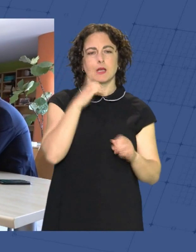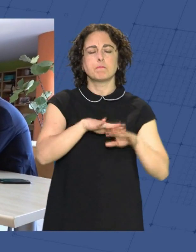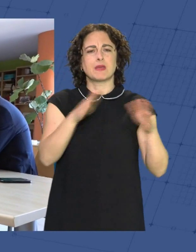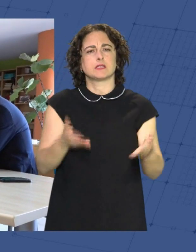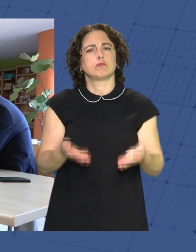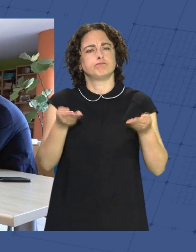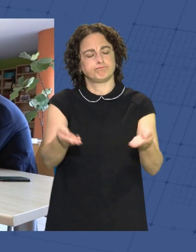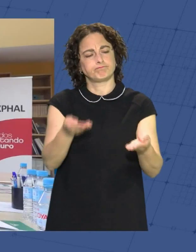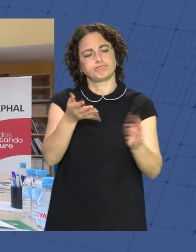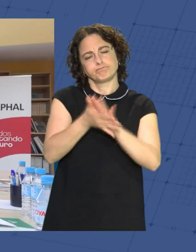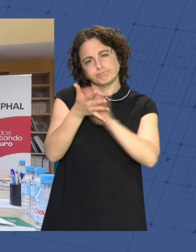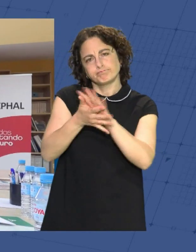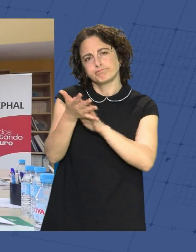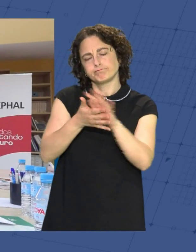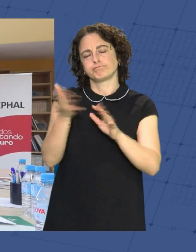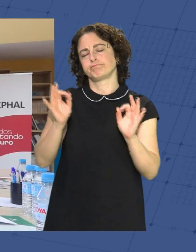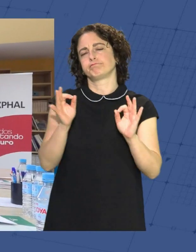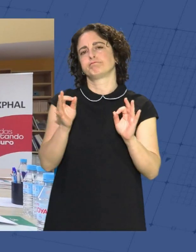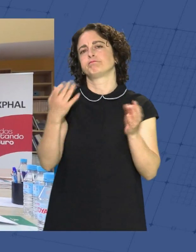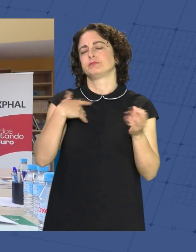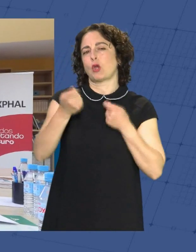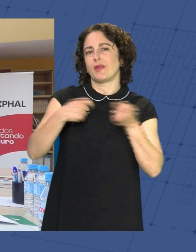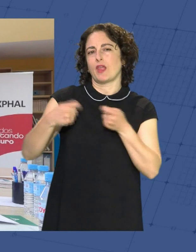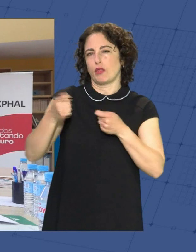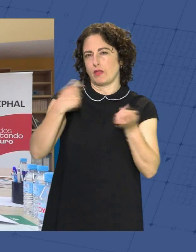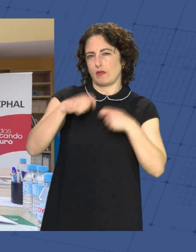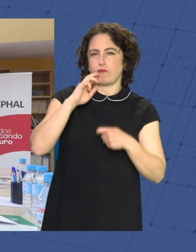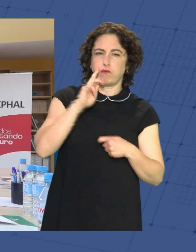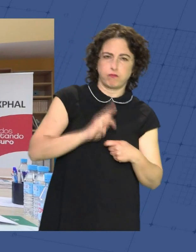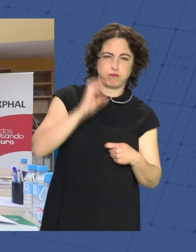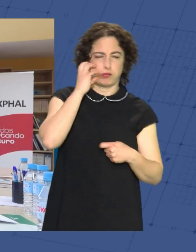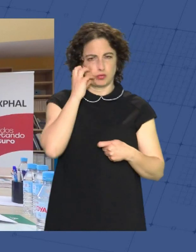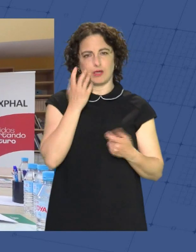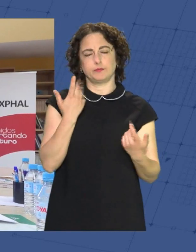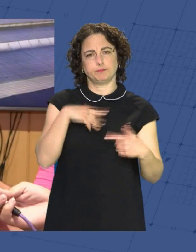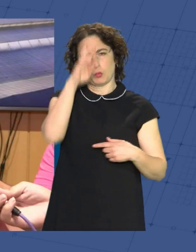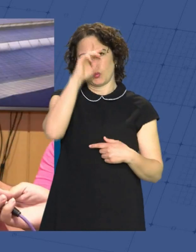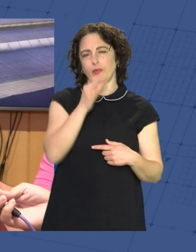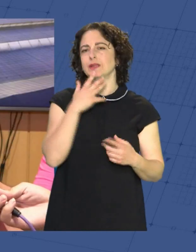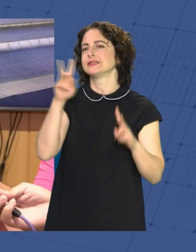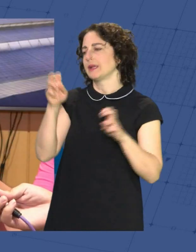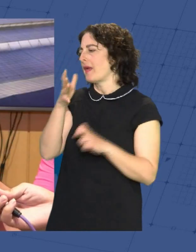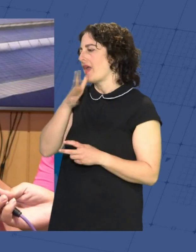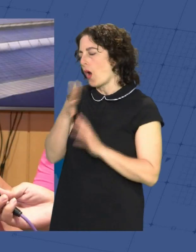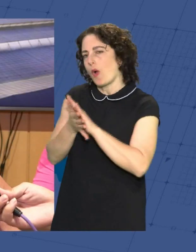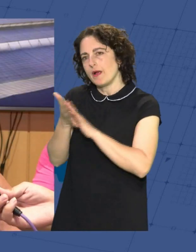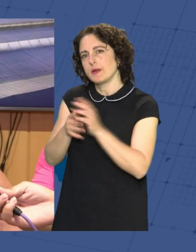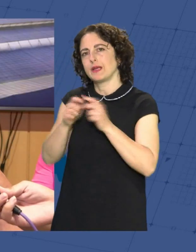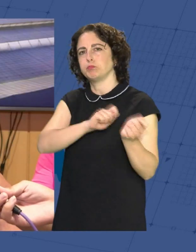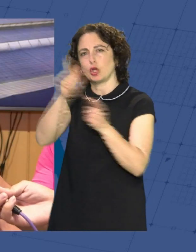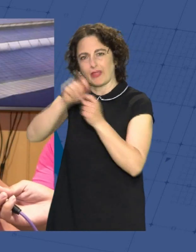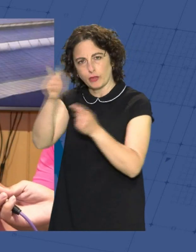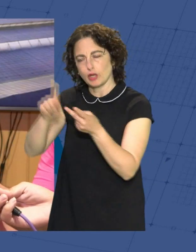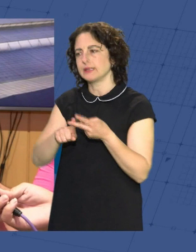muchas preocupaciones de las comercializadoras de frutas y hortalizas. Hemos hablado de temas de agua, hemos hablado de exportaciones,